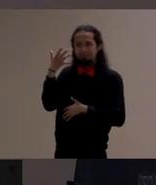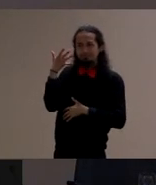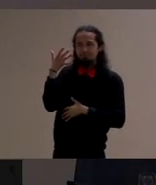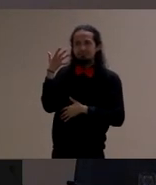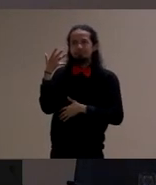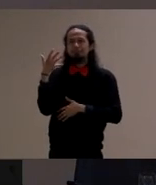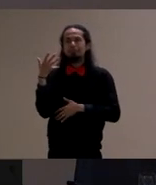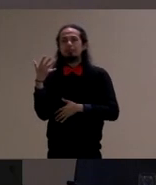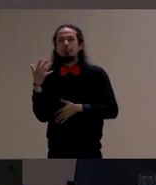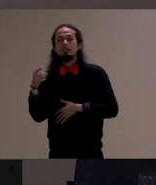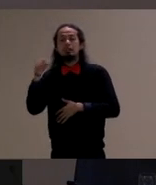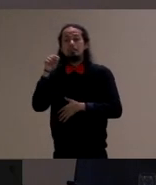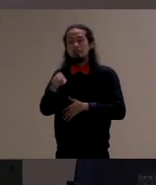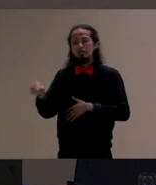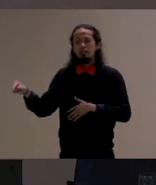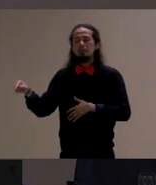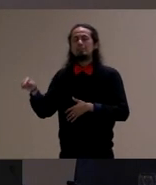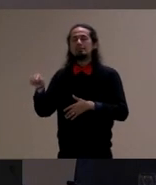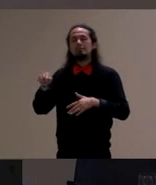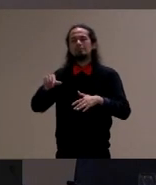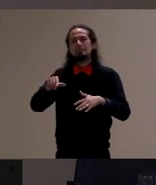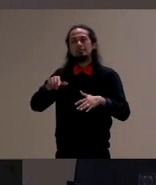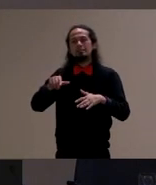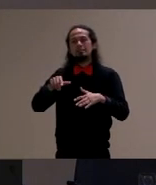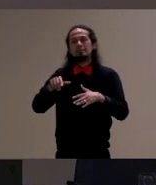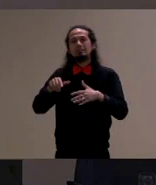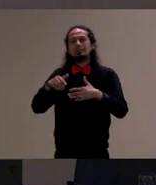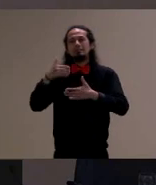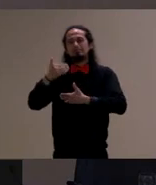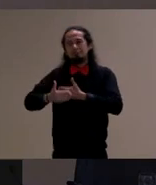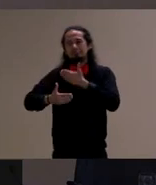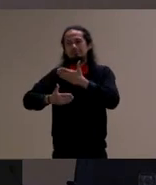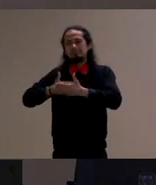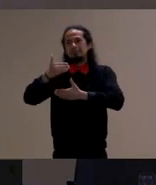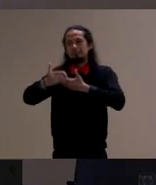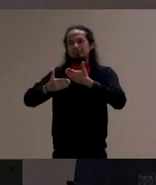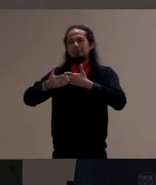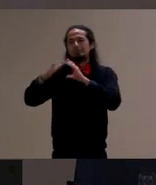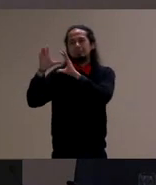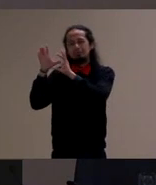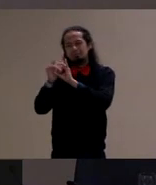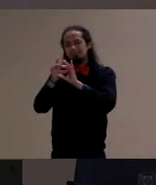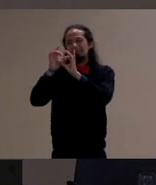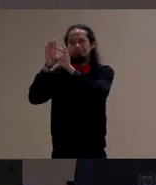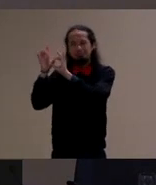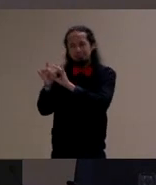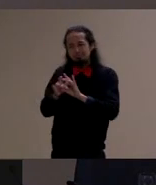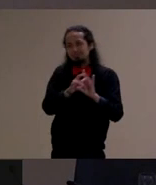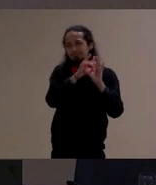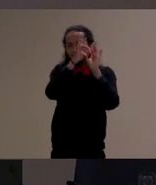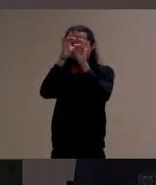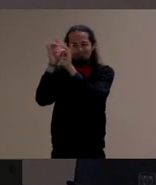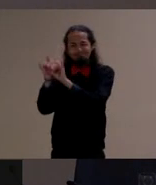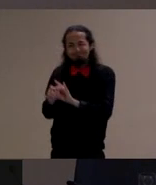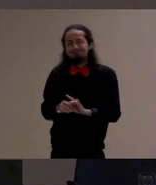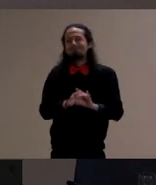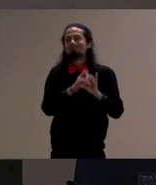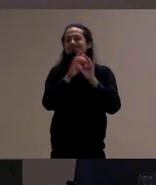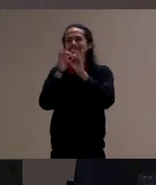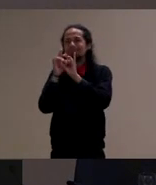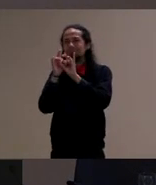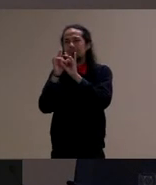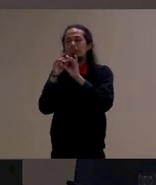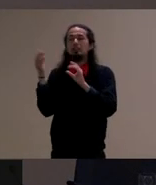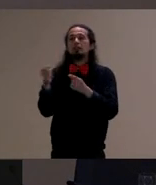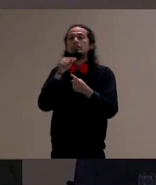nesse movimento de recontextualização né nós procuramos manter e